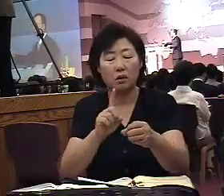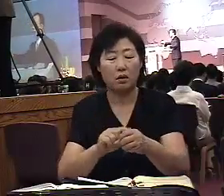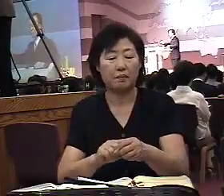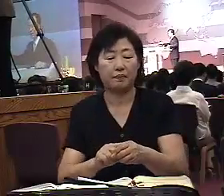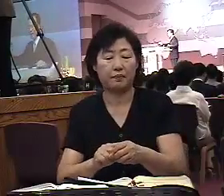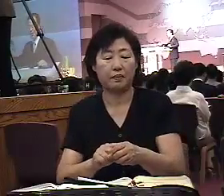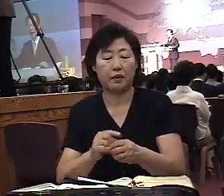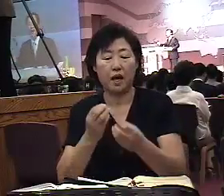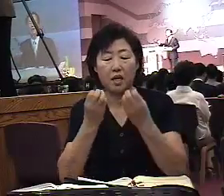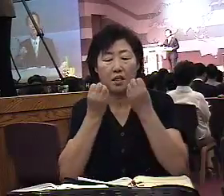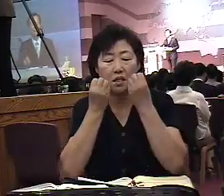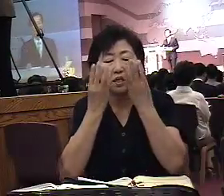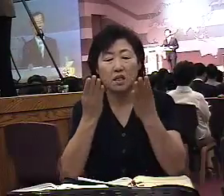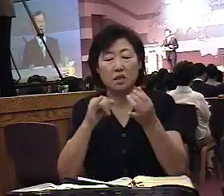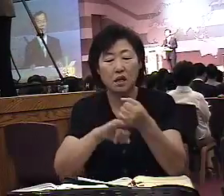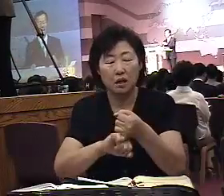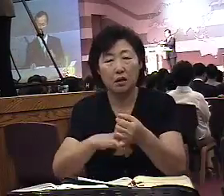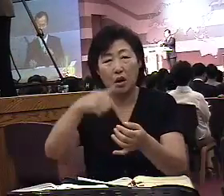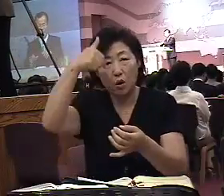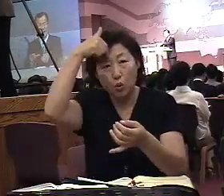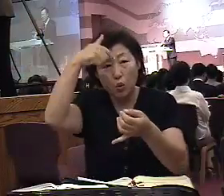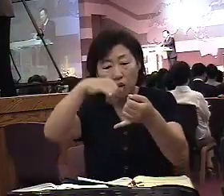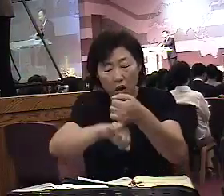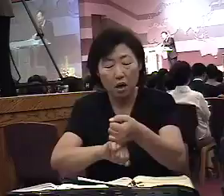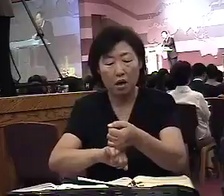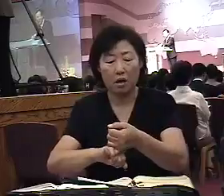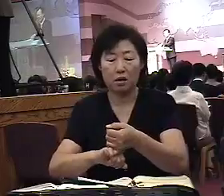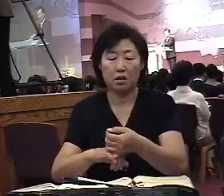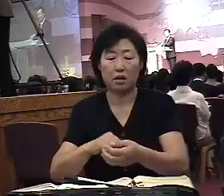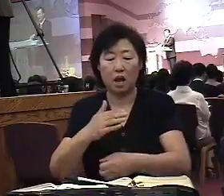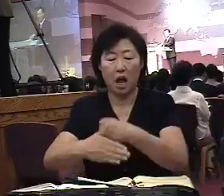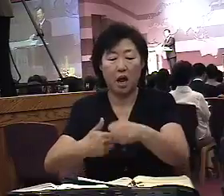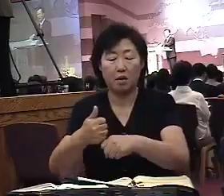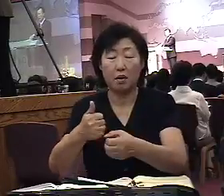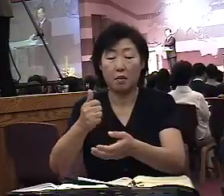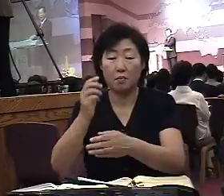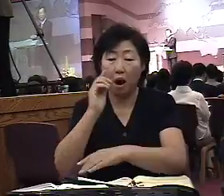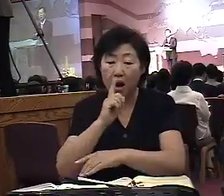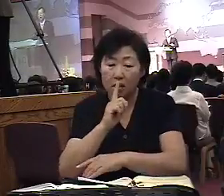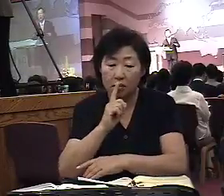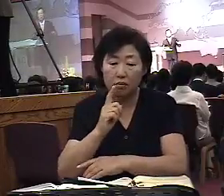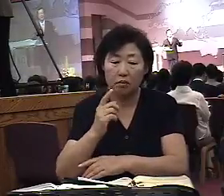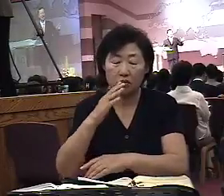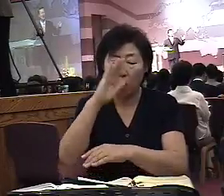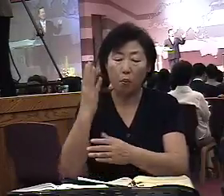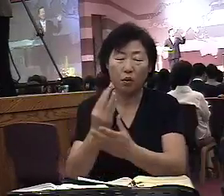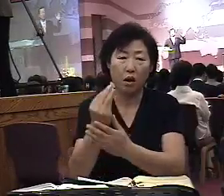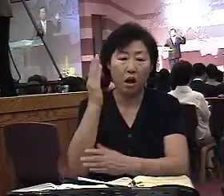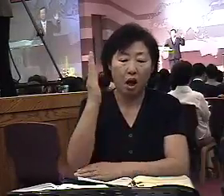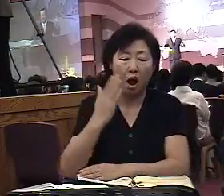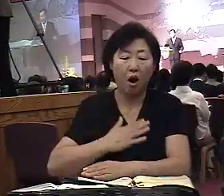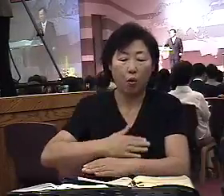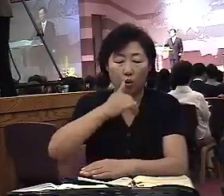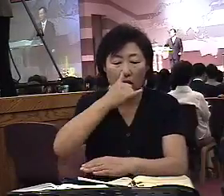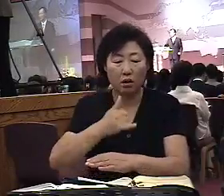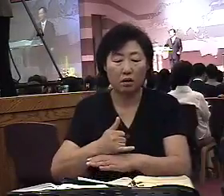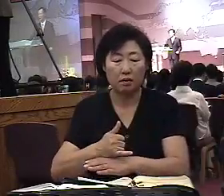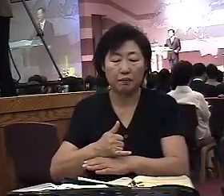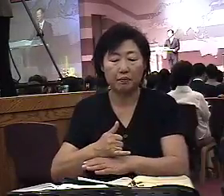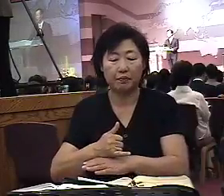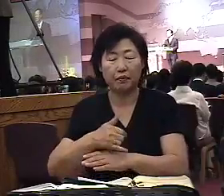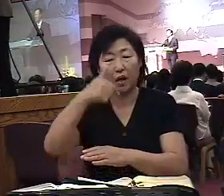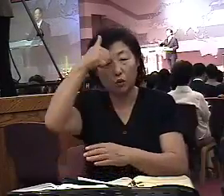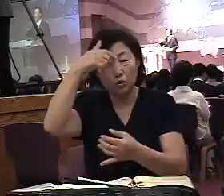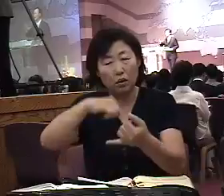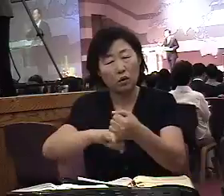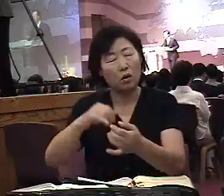신약 성경뿐만이 아니라 구약 성경을 하나님의 말씀으로 알고 있고 구약 성경 역시 하나님께서 주신 말씀이기 때문에